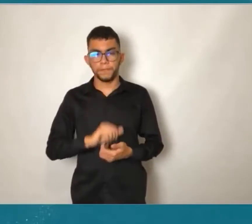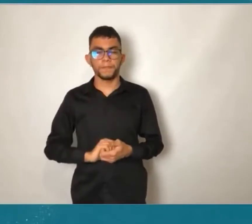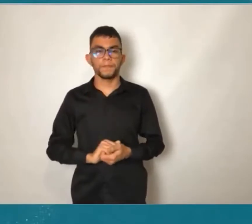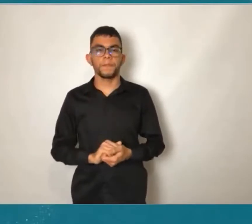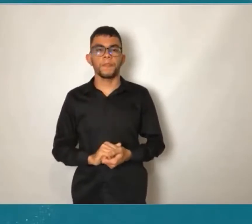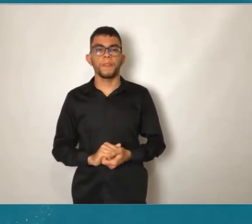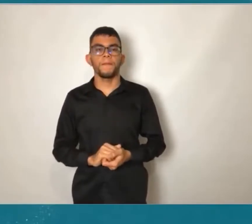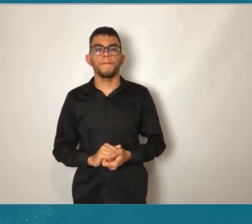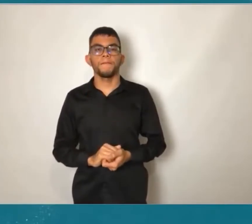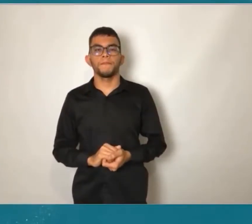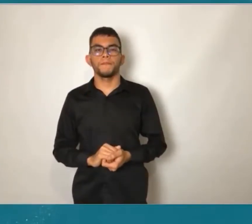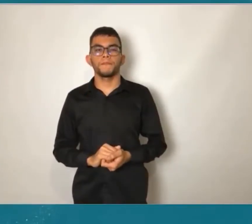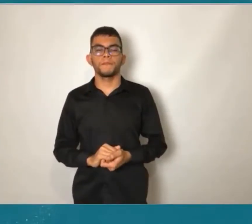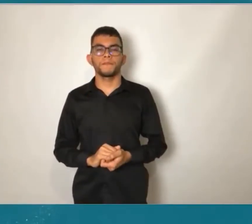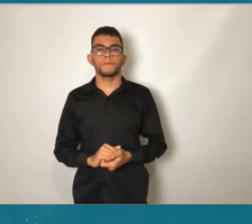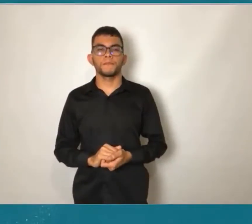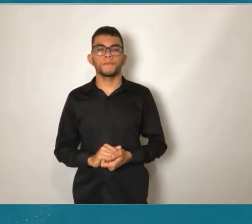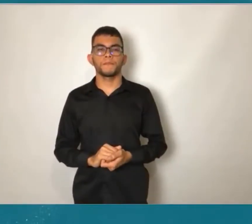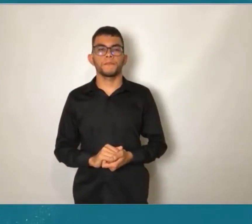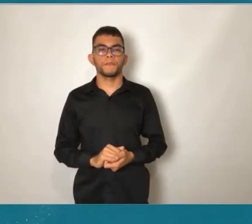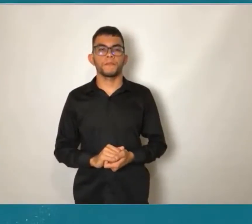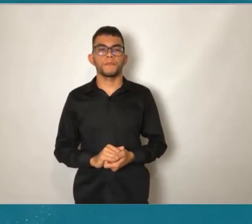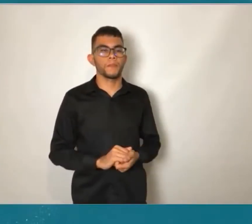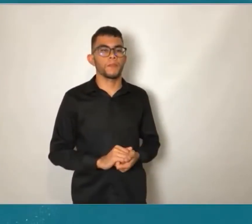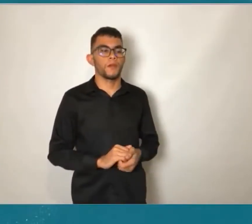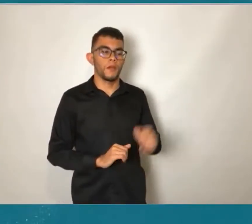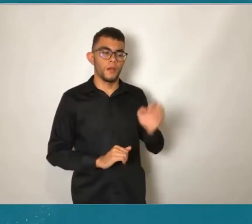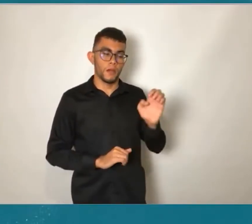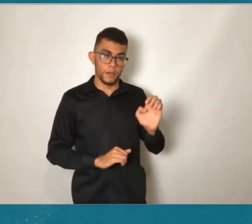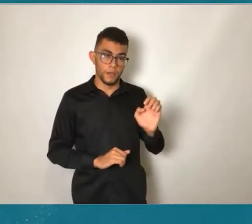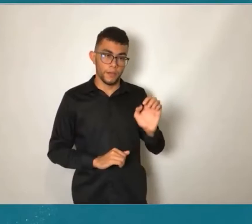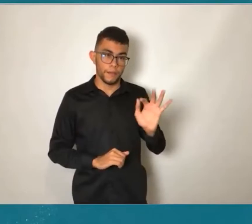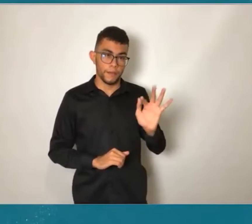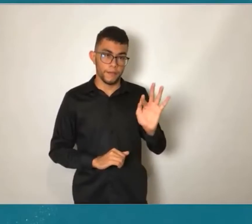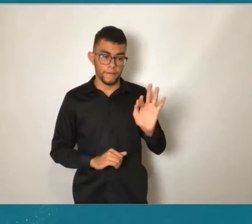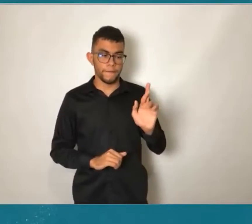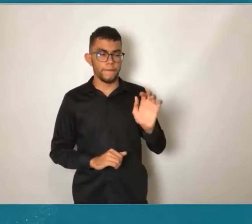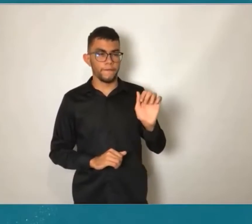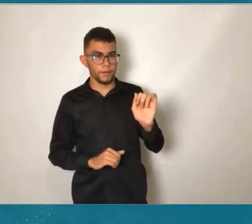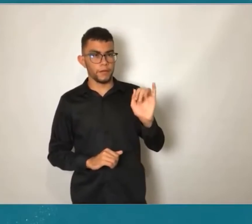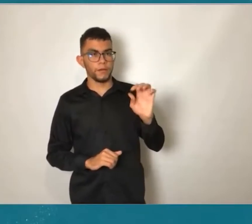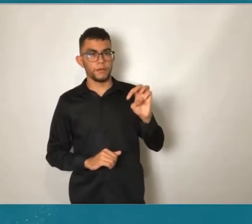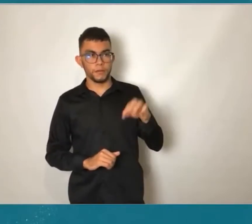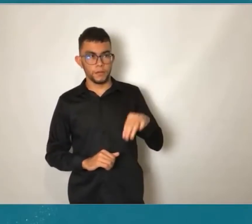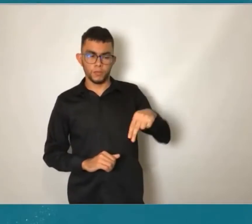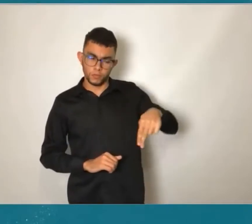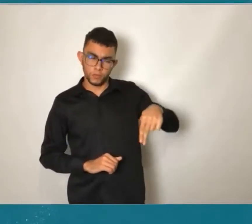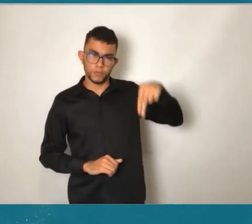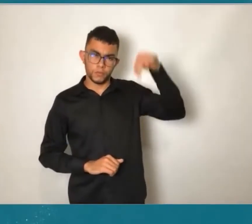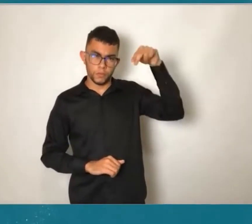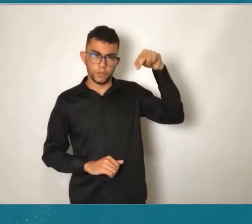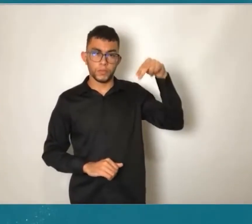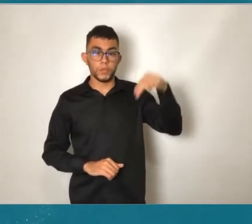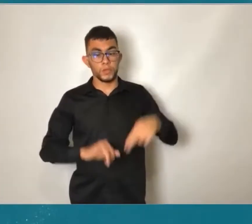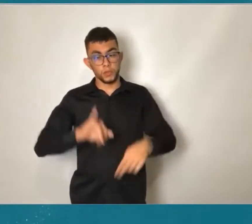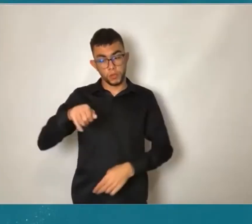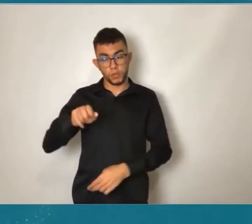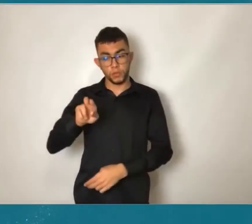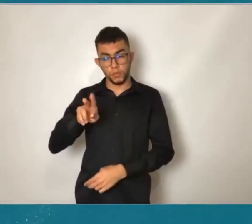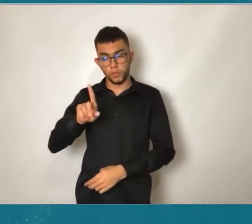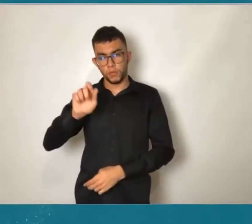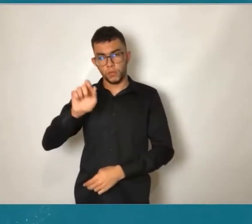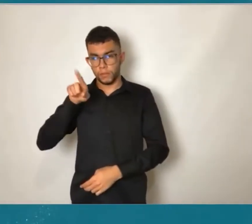Deus? Você deveria ser obediente. Você está em desespero, está com medo desses 2 reis lutarem contra você, e você